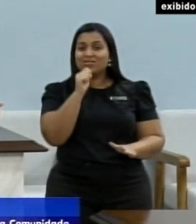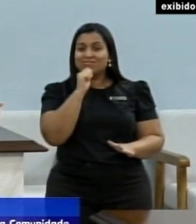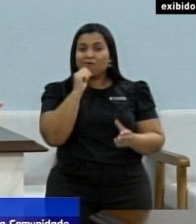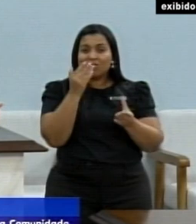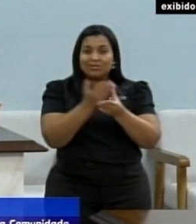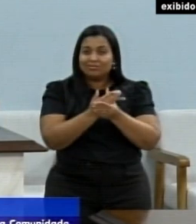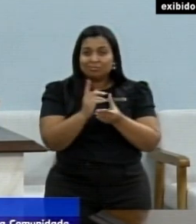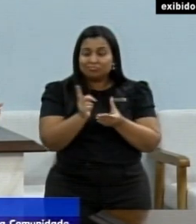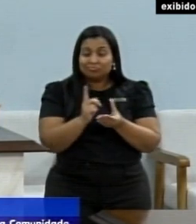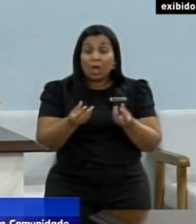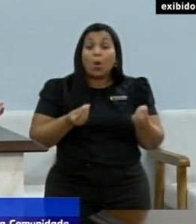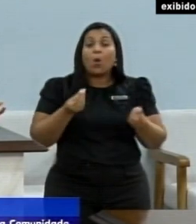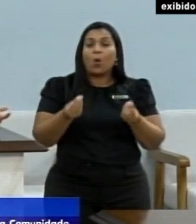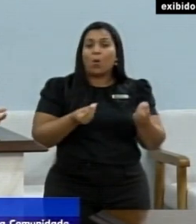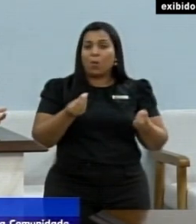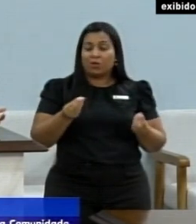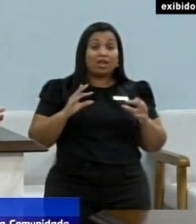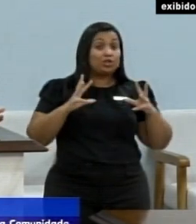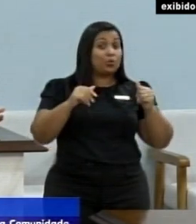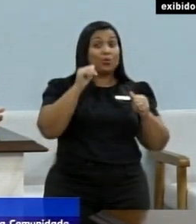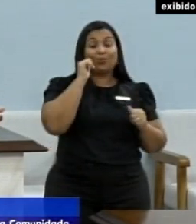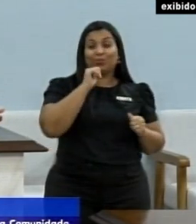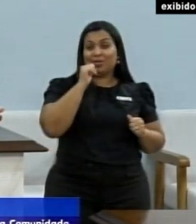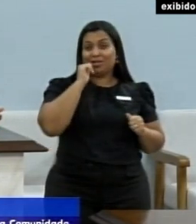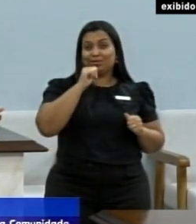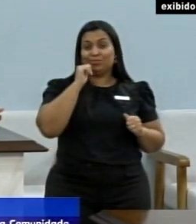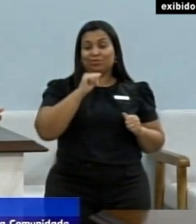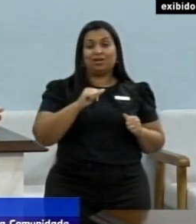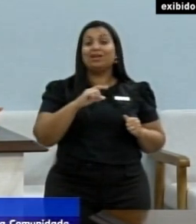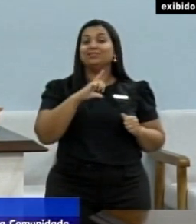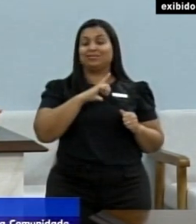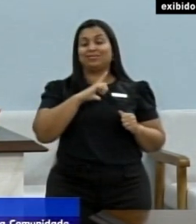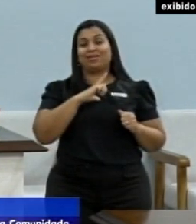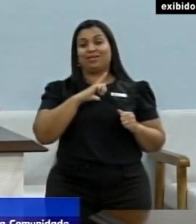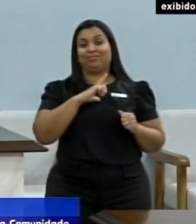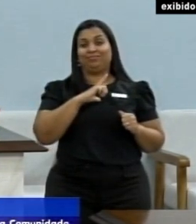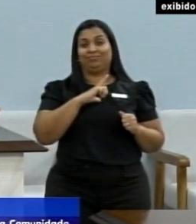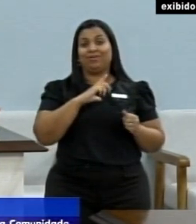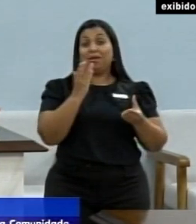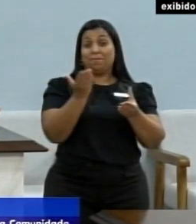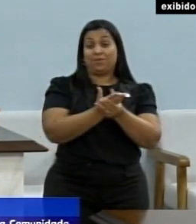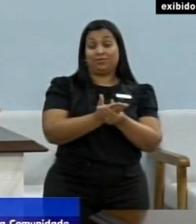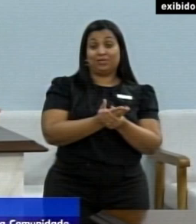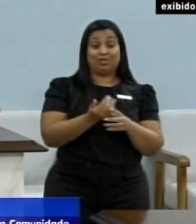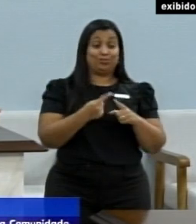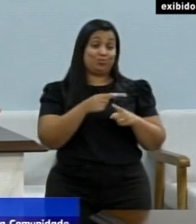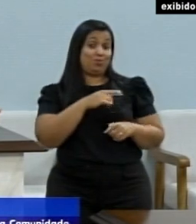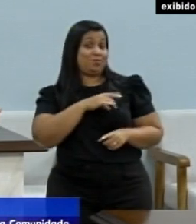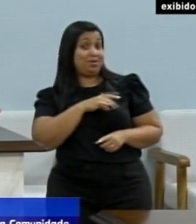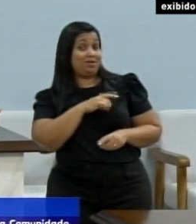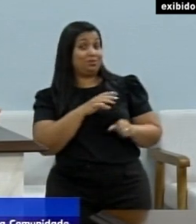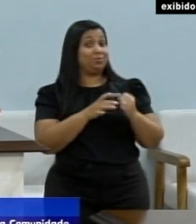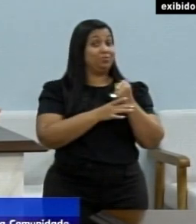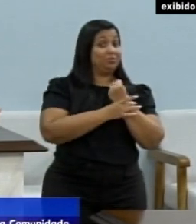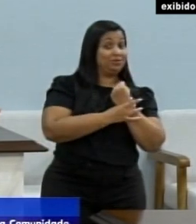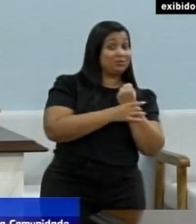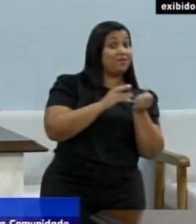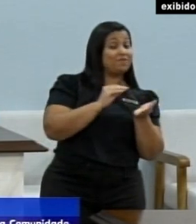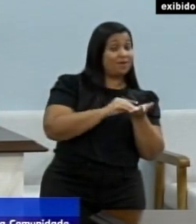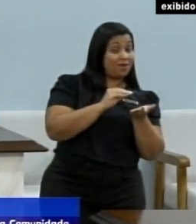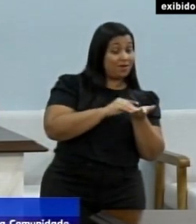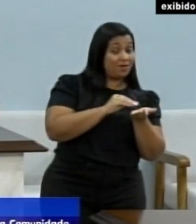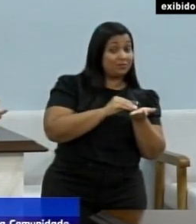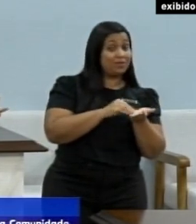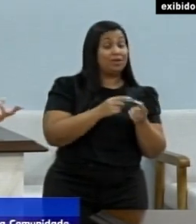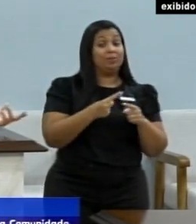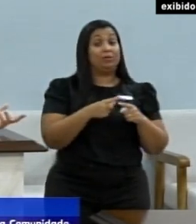faz? Porque nem todas as mulheres entram com a medida protetiva. Por medo, por insegurança, porque